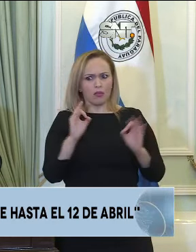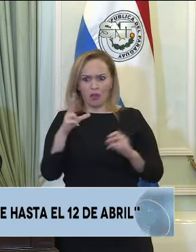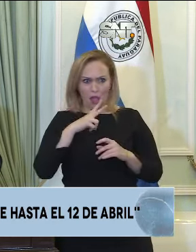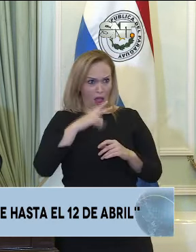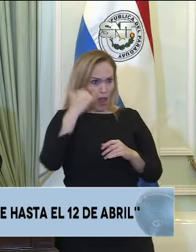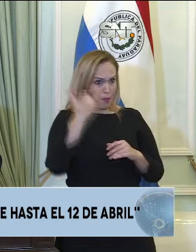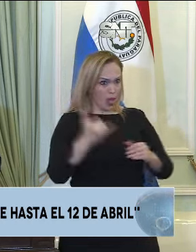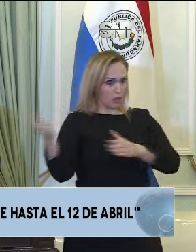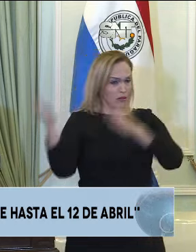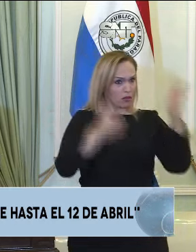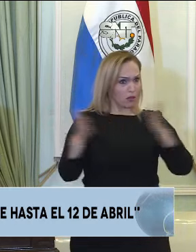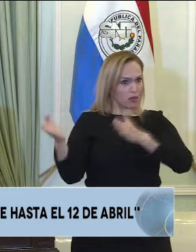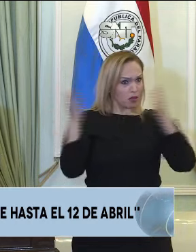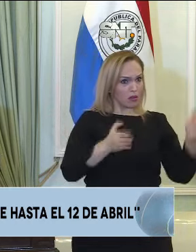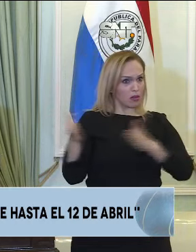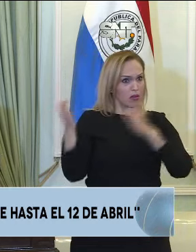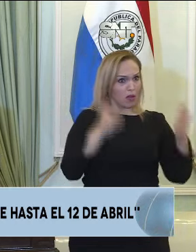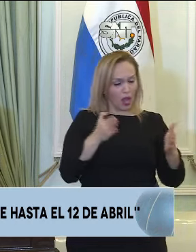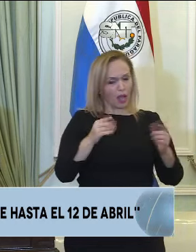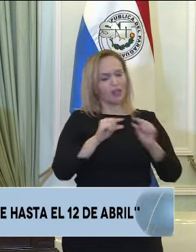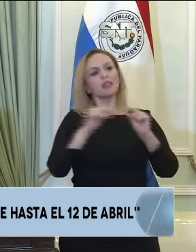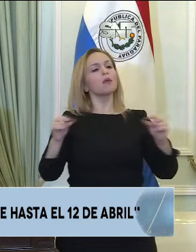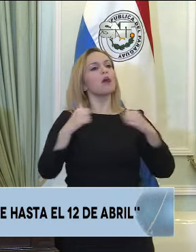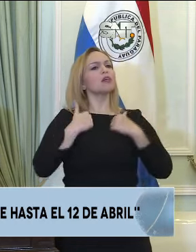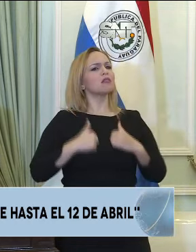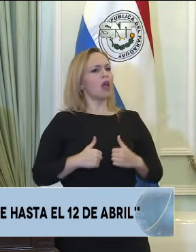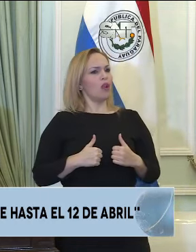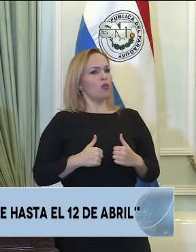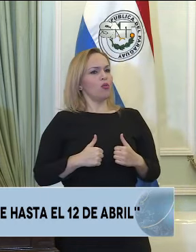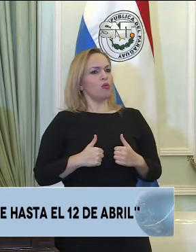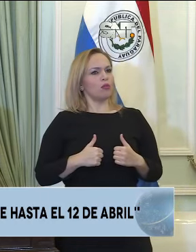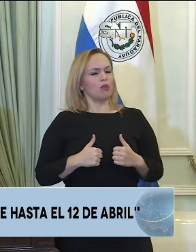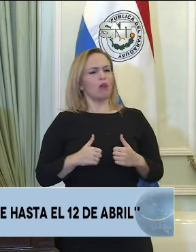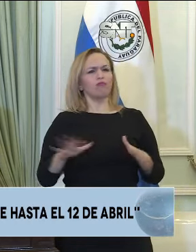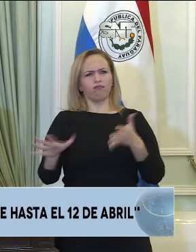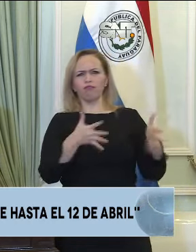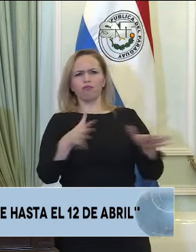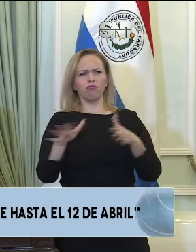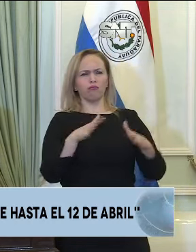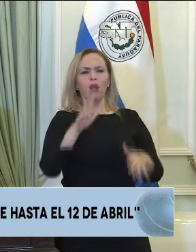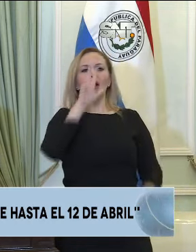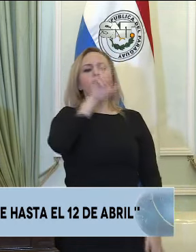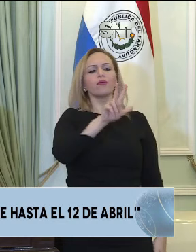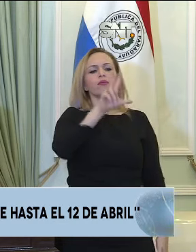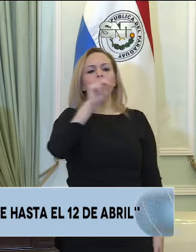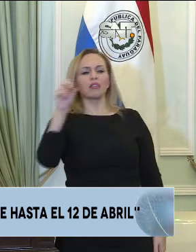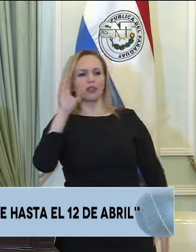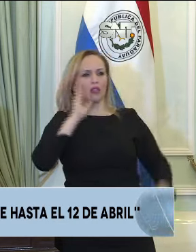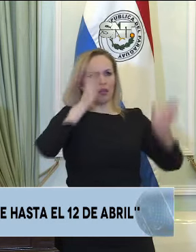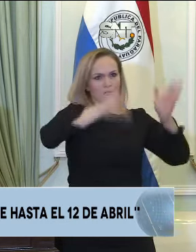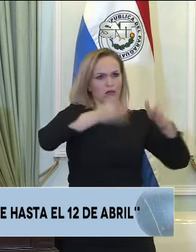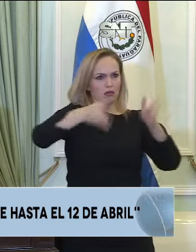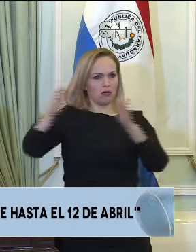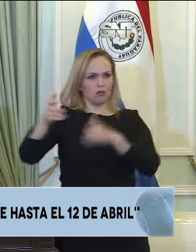para poder adquirir más? Bueno, en todo el sistema de salud pública tenemos aproximadamente más de 300 camas.